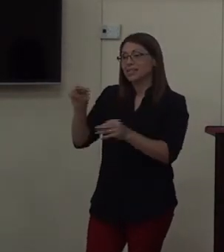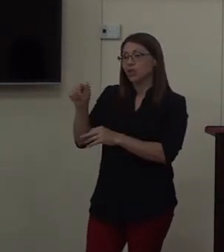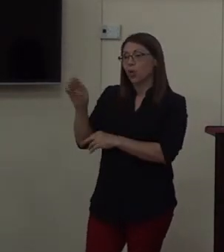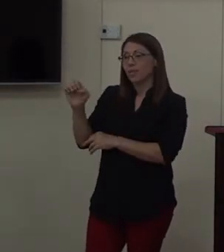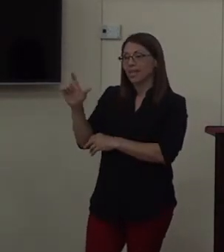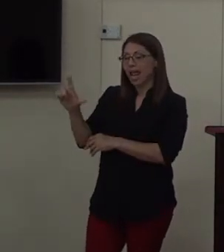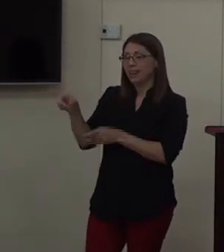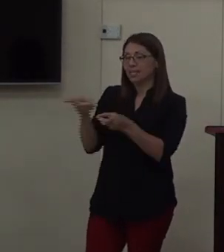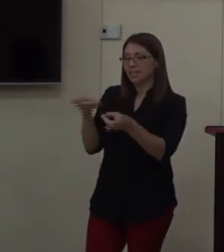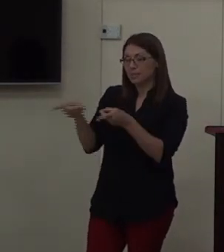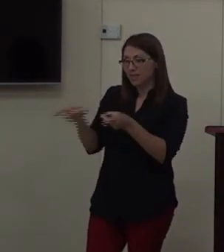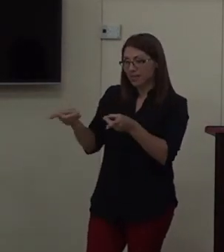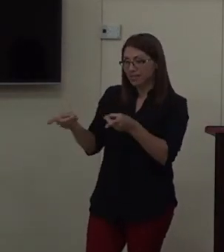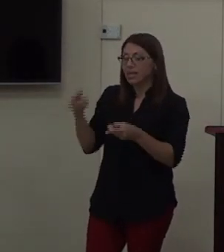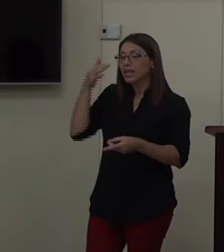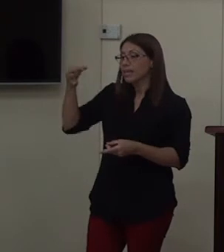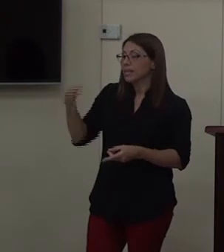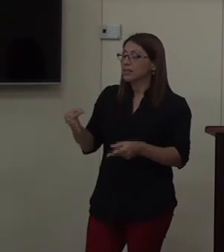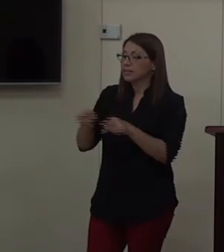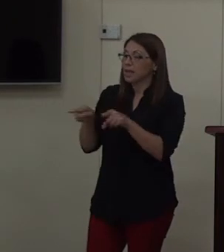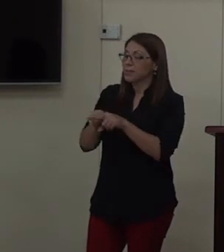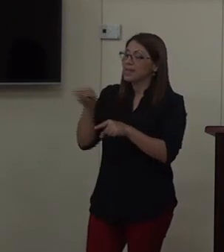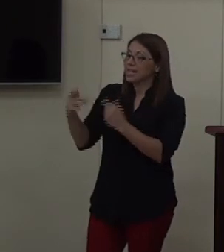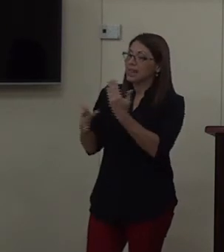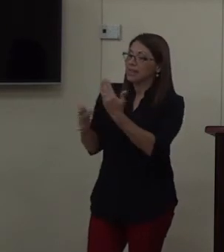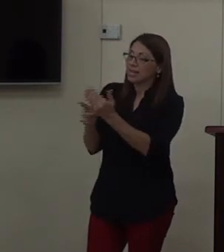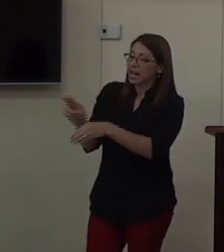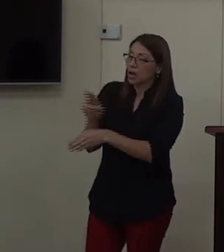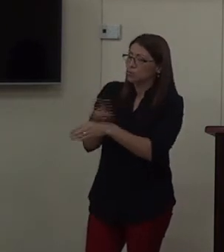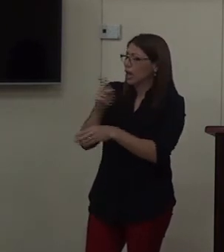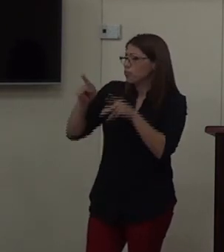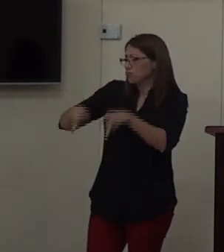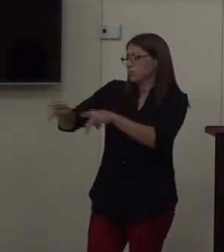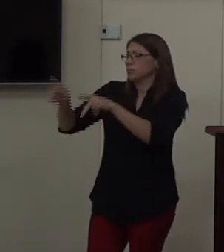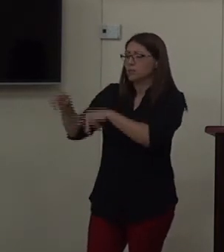¿verdad? Que creo que también ha sido mucho la técnica que ha usado la humanidad a lo largo